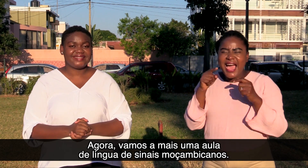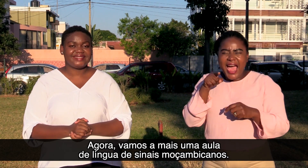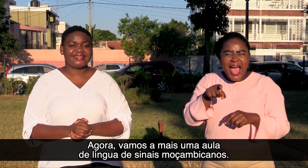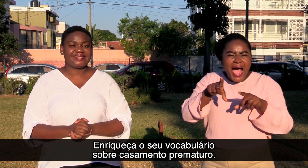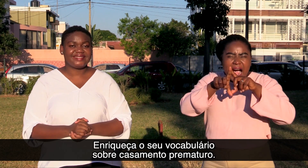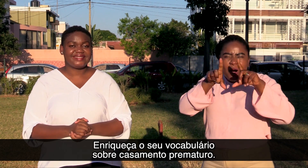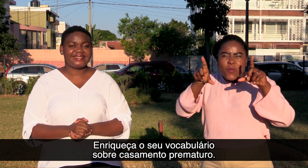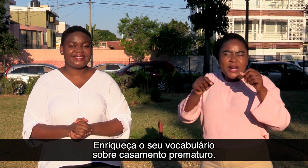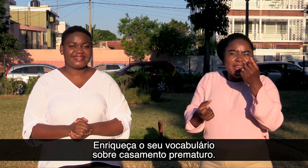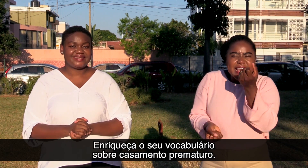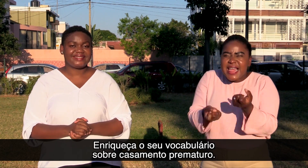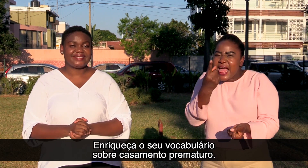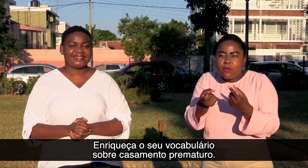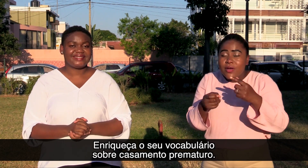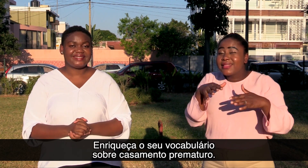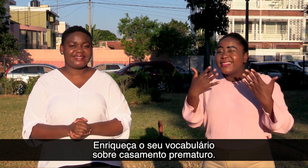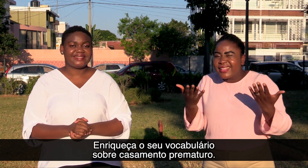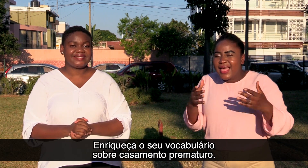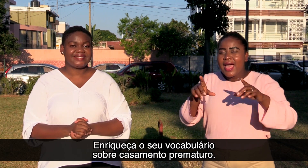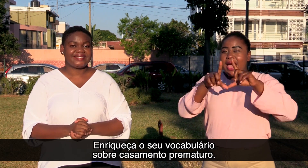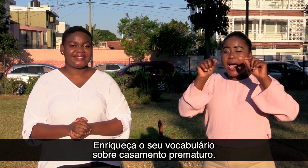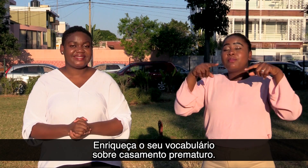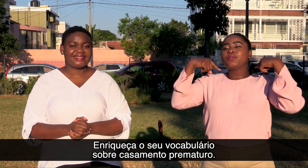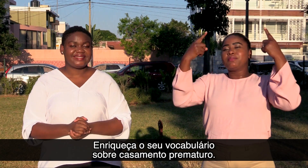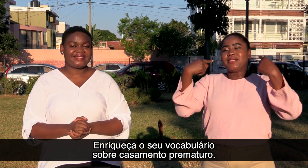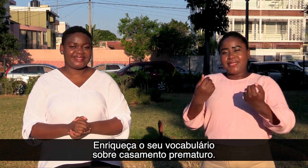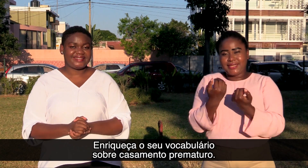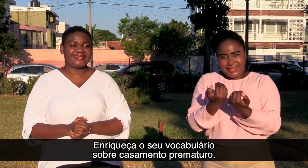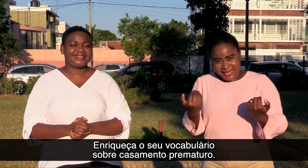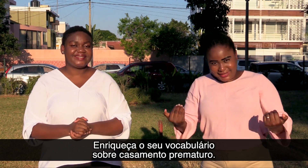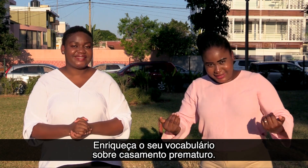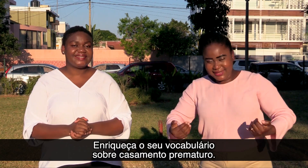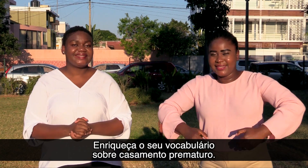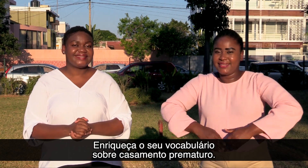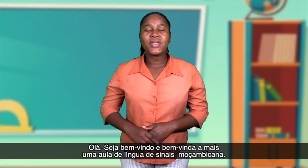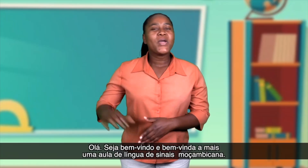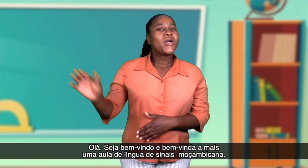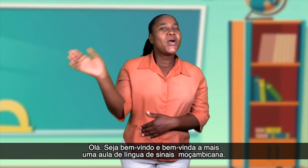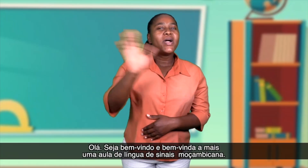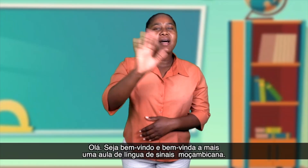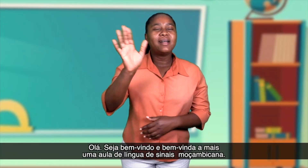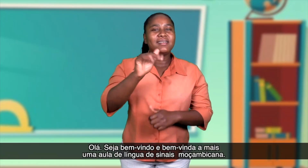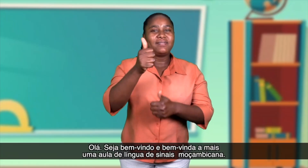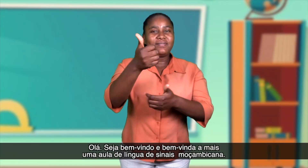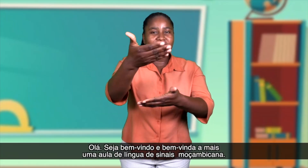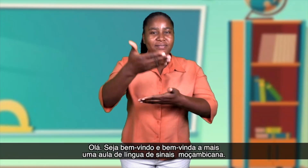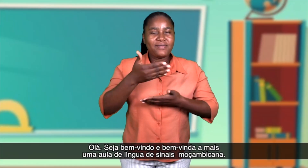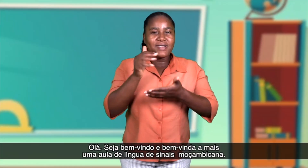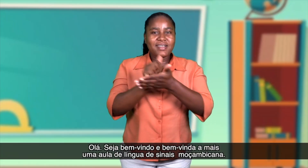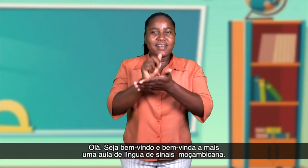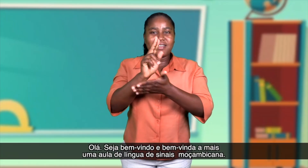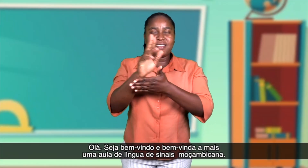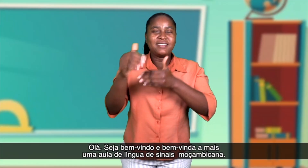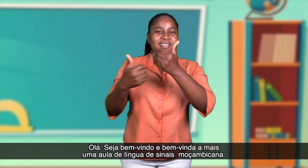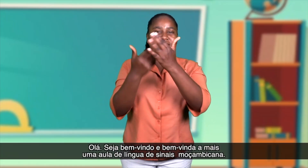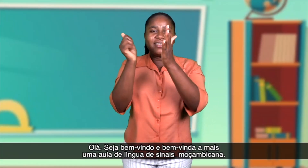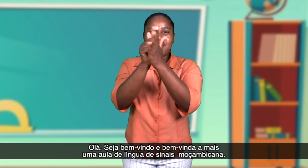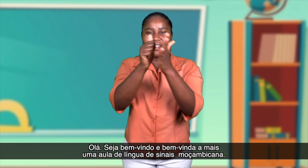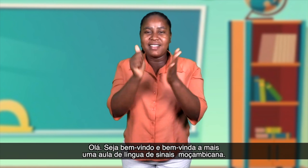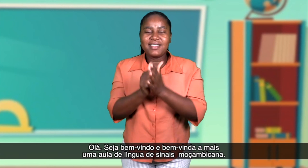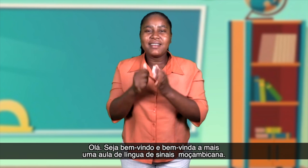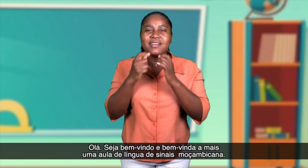Muito obrigada mais uma vez, Dr. João de Deus Langa, por estas notas importantes. Esperamos tê-lo em ocasiões futuras